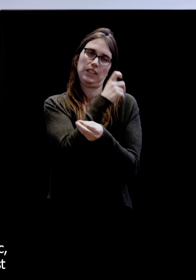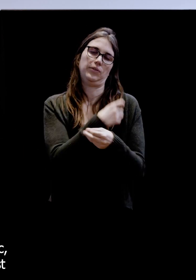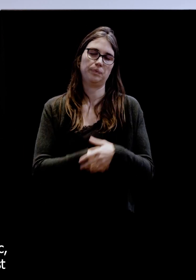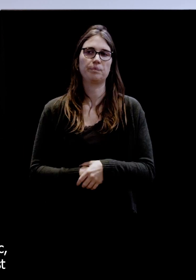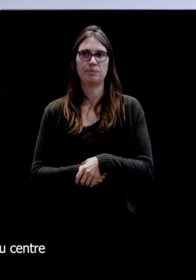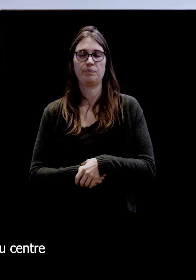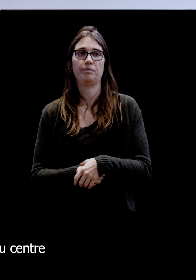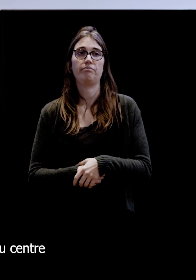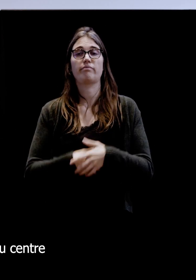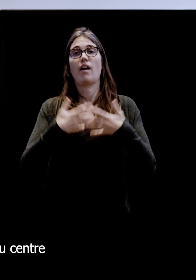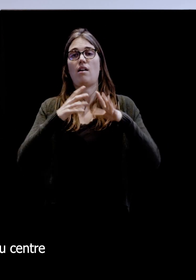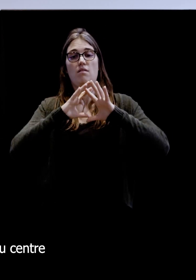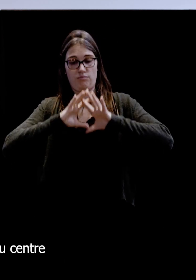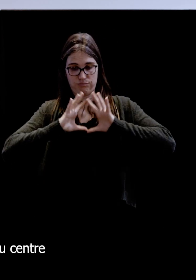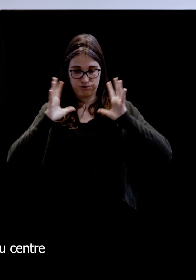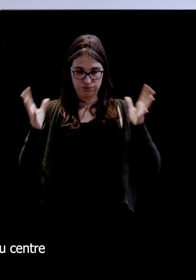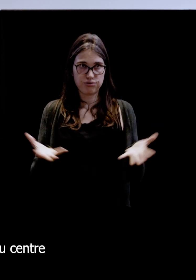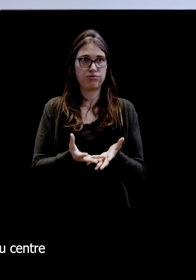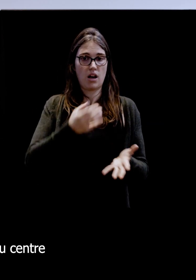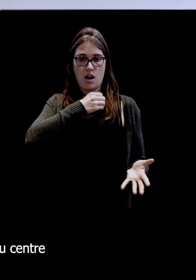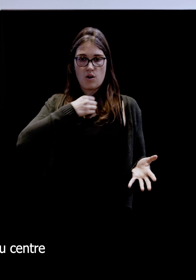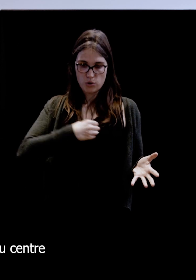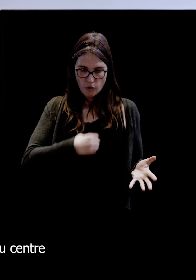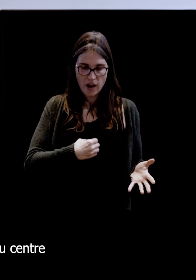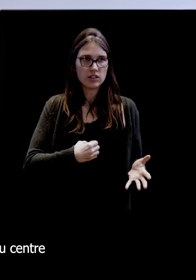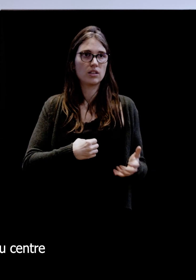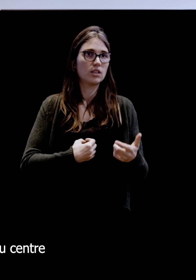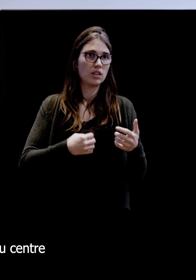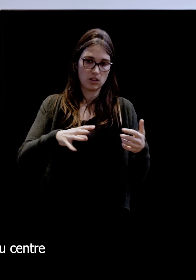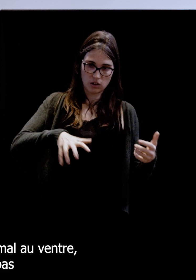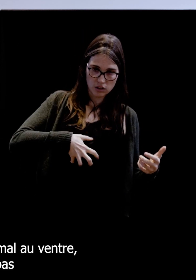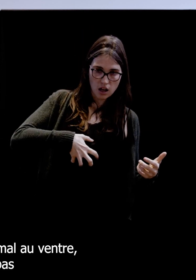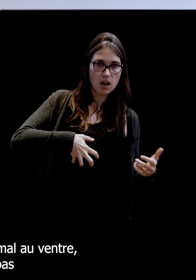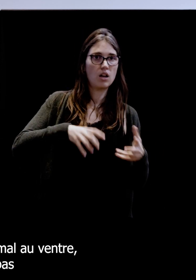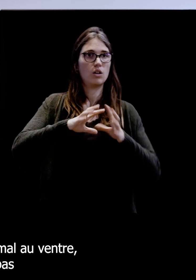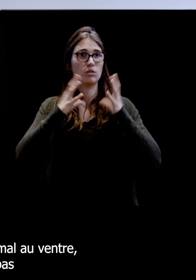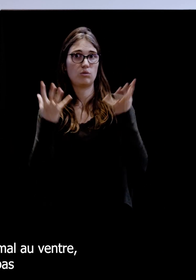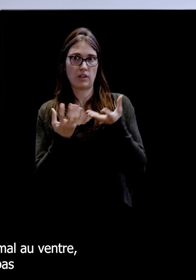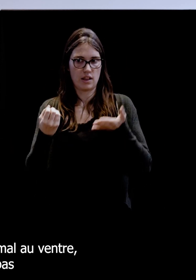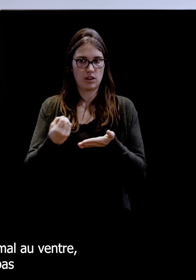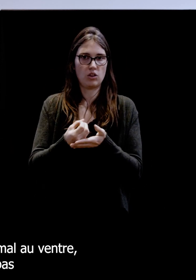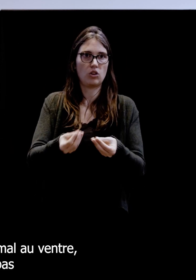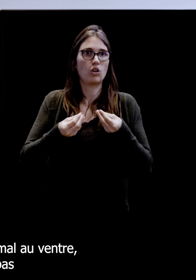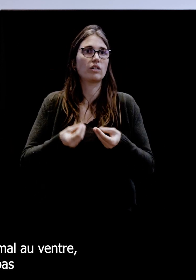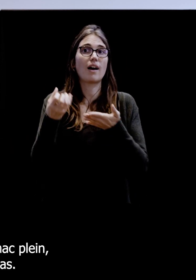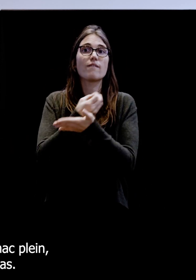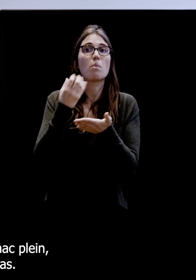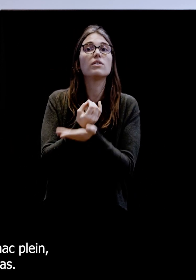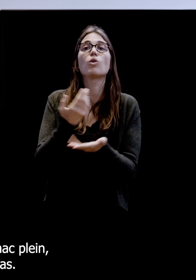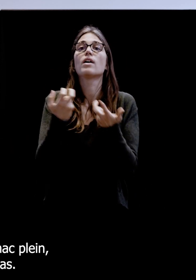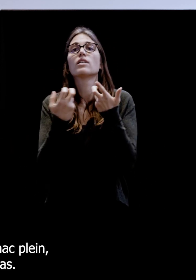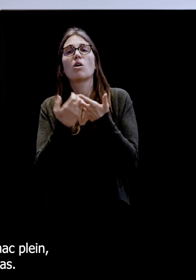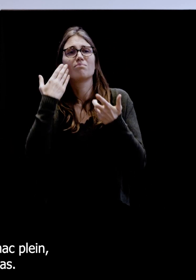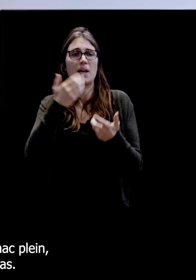l'estomac, l'œsophage, c'est un grand informateur du centre de la satiété, appétit. Si vous avez mal au ventre, vous ne mangez pas. Quand vous